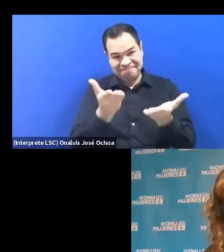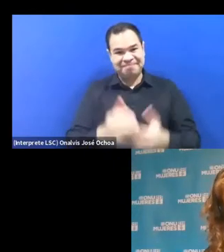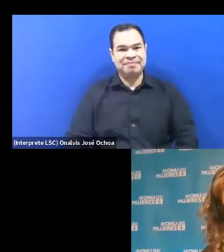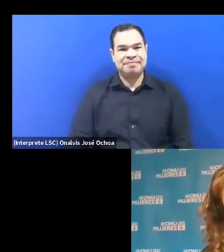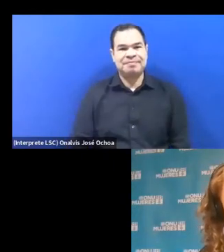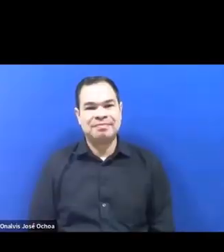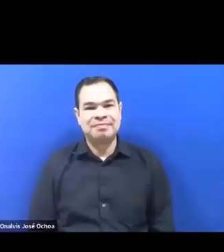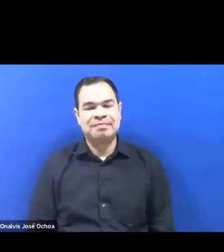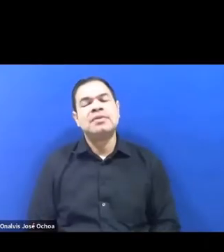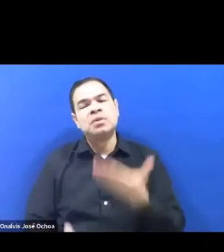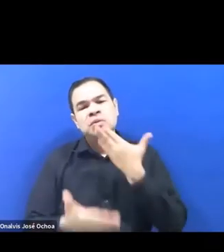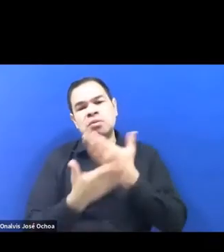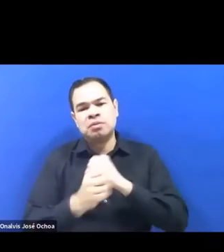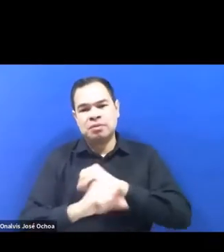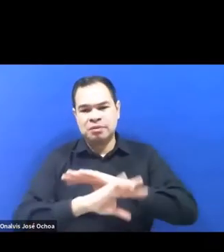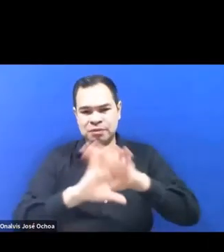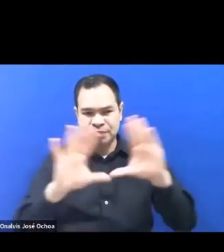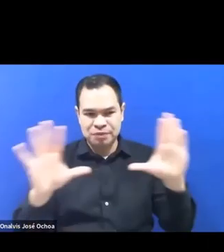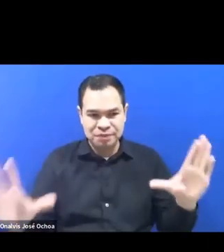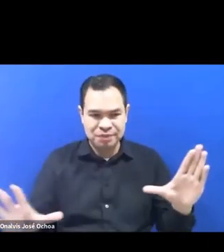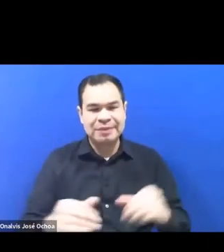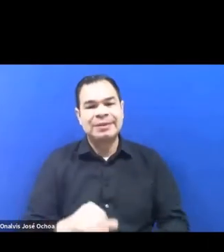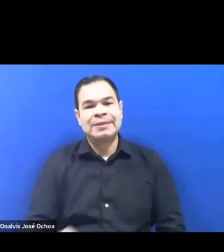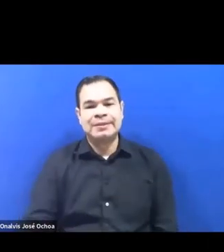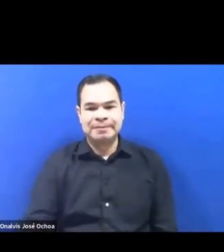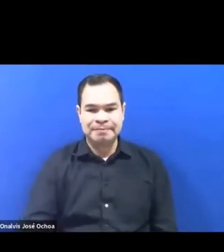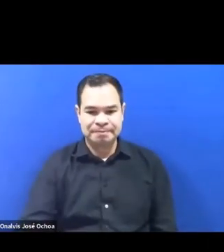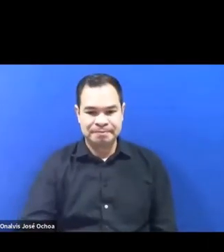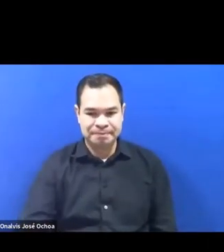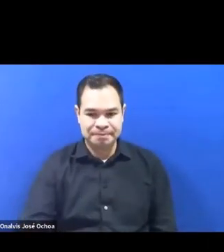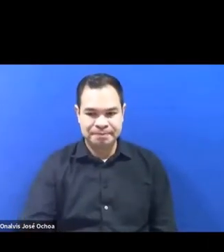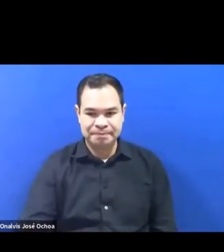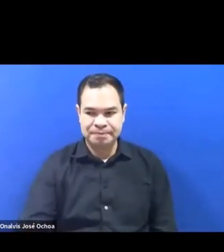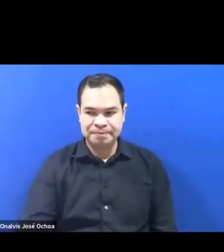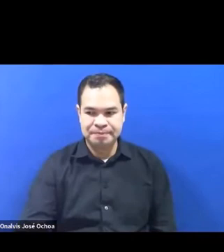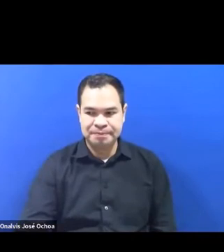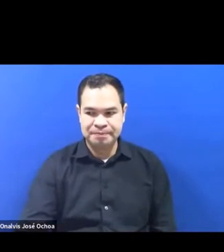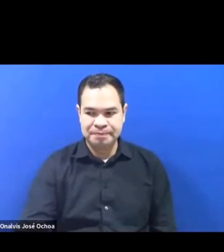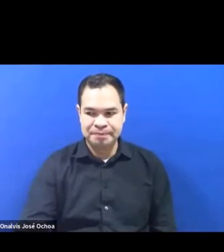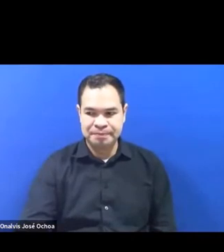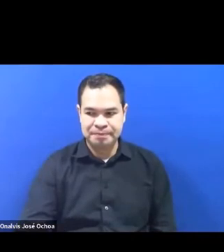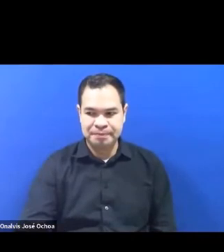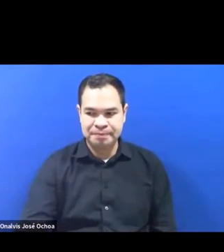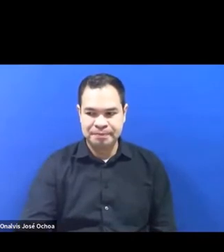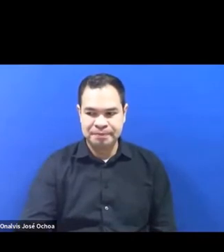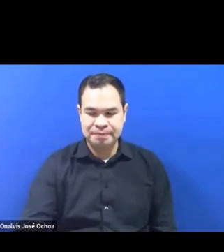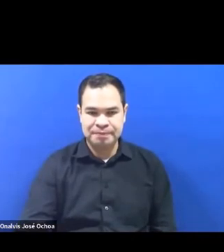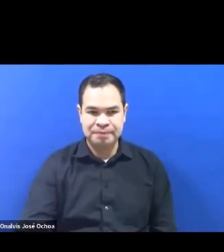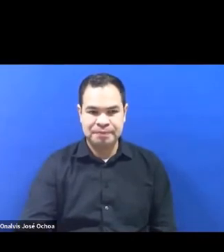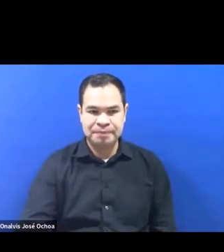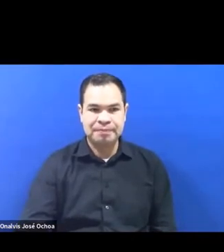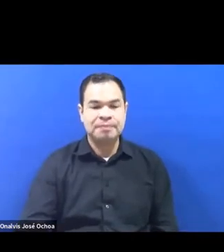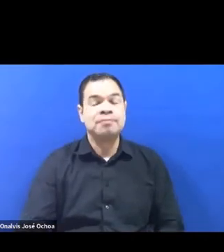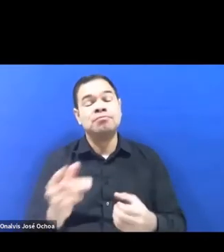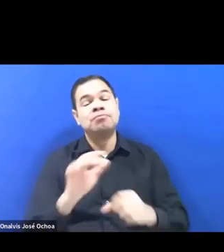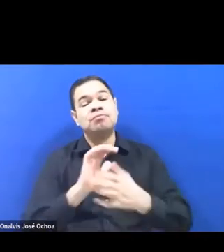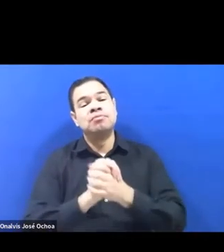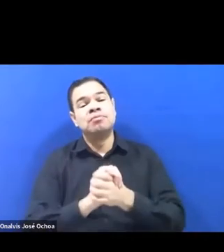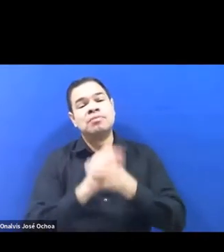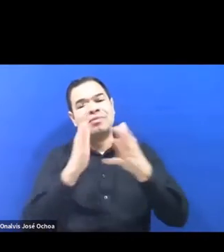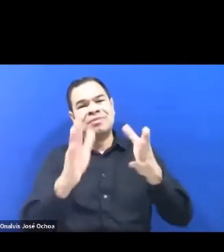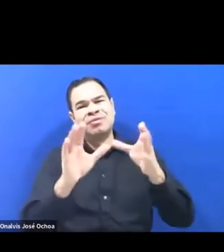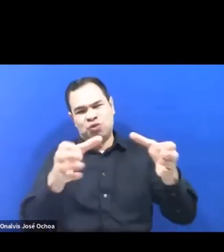Muy bien, muy buenos días, gracias, Unsa. Y bueno, empiezo con un saludo entonces a la JEP, un saludo